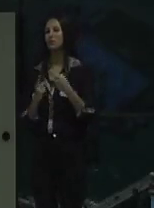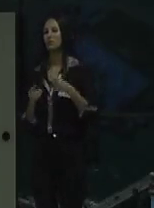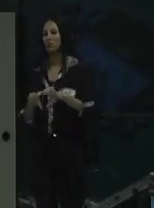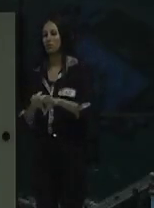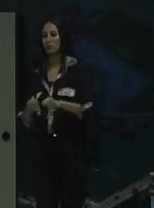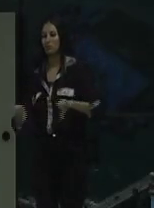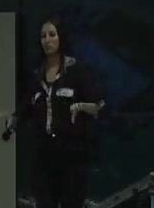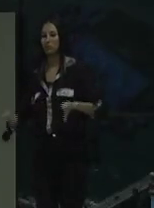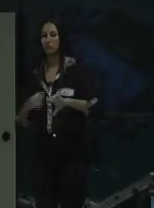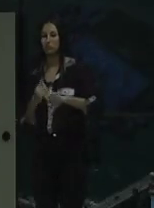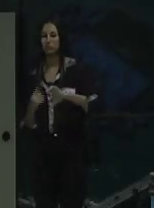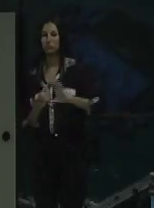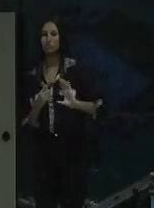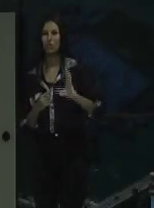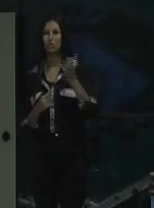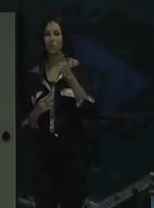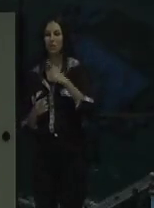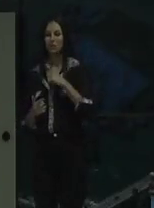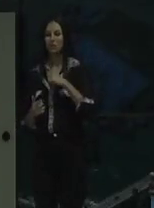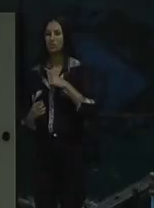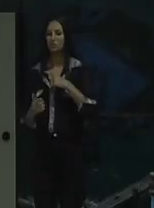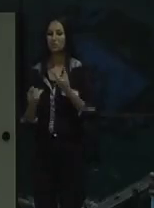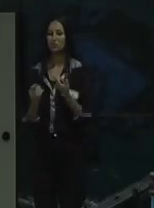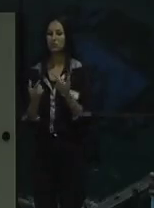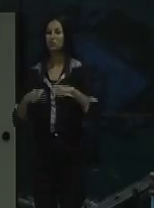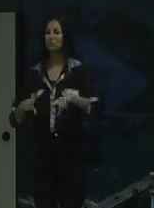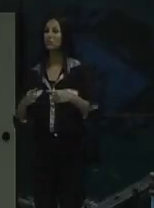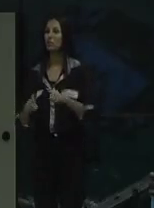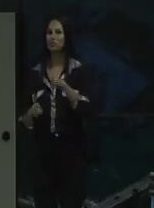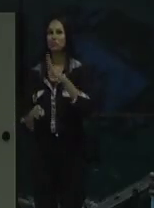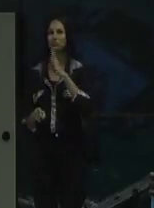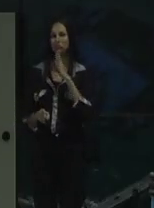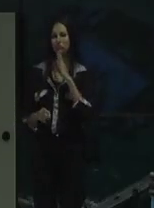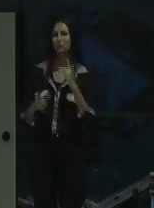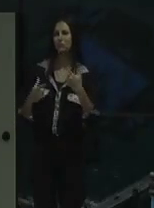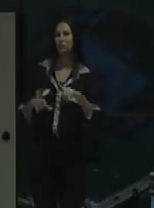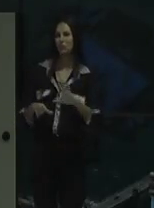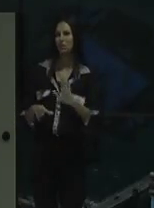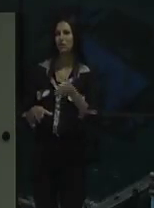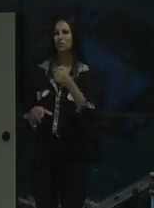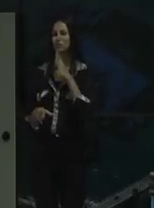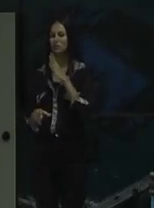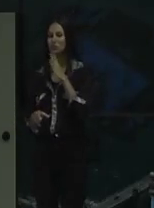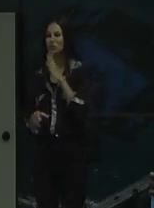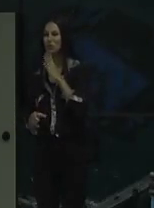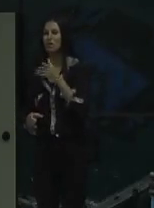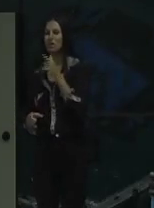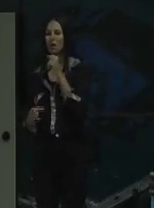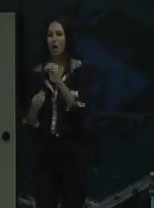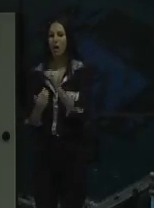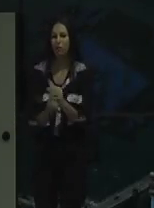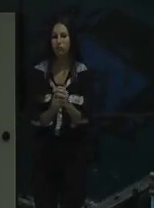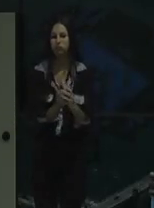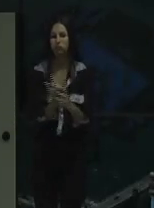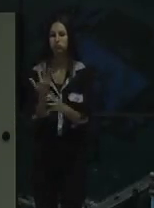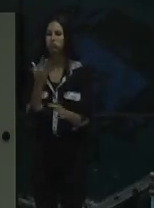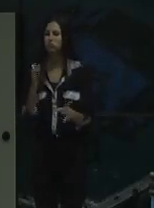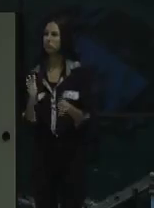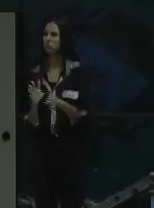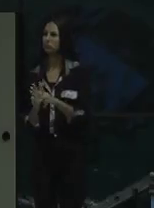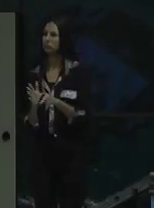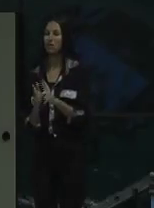dos minadouros que tem ali no Basílio. Quem conhece aquela área, tem um minadouro, uma nascente de água ali atrás, ali no Basílio,